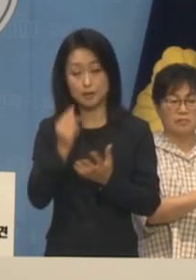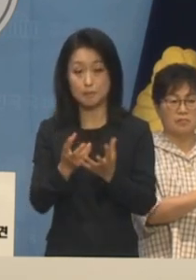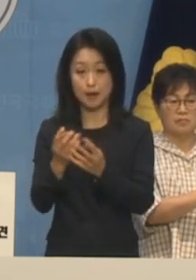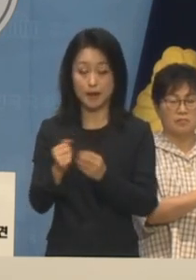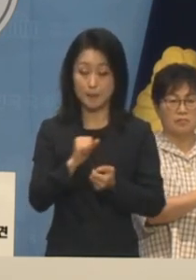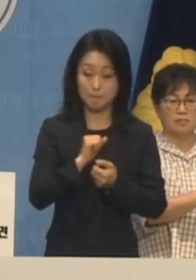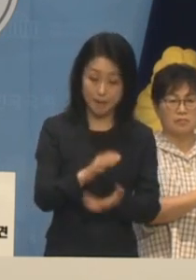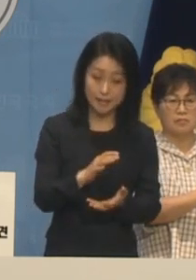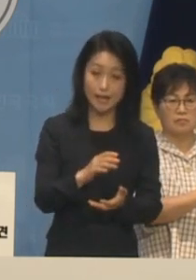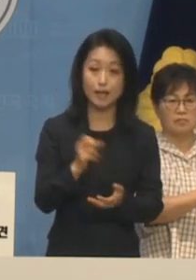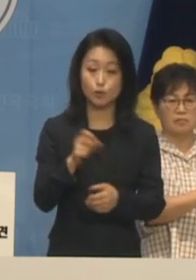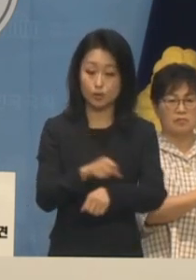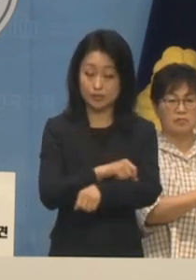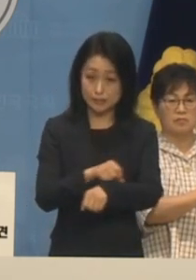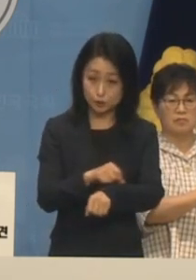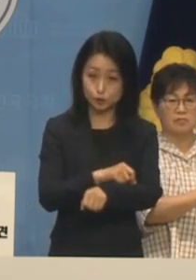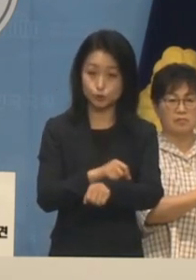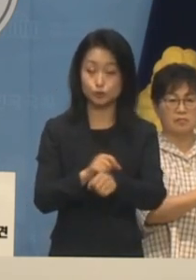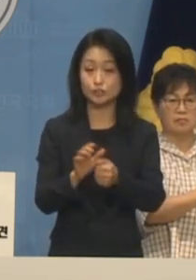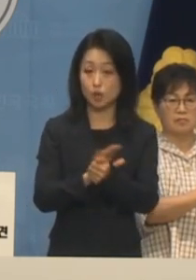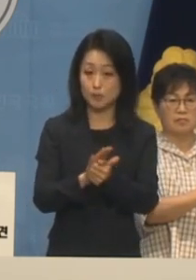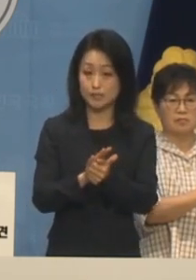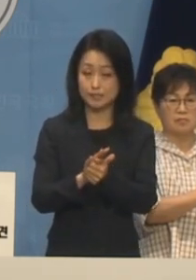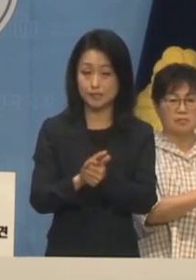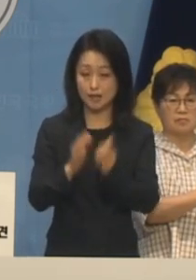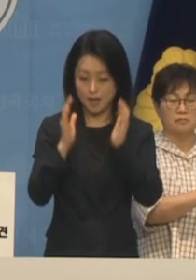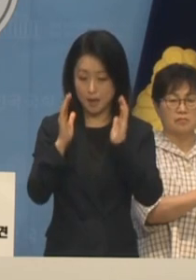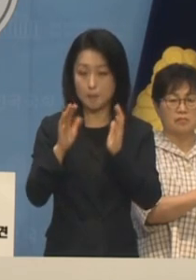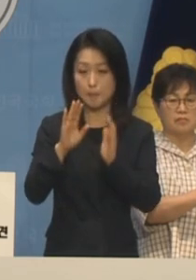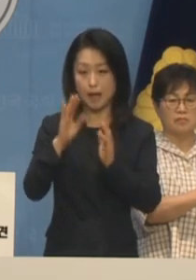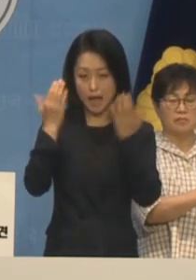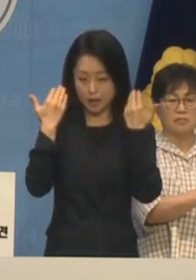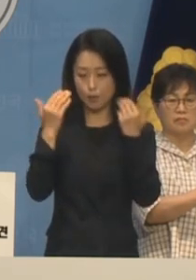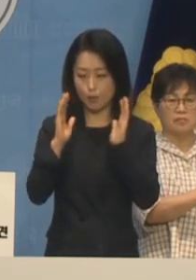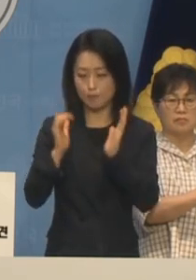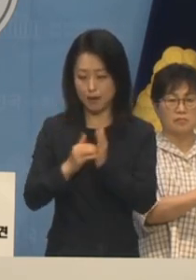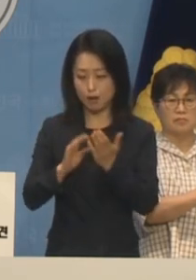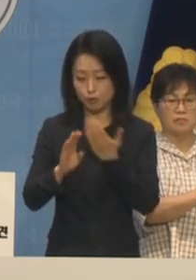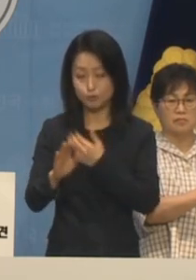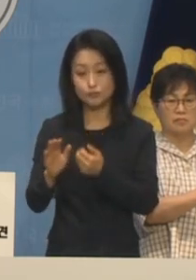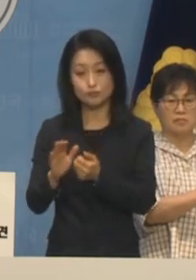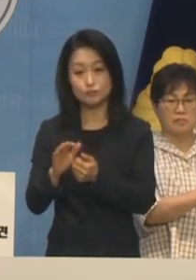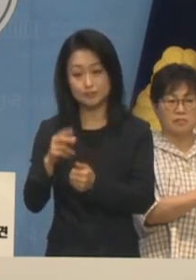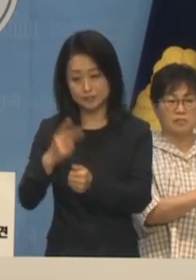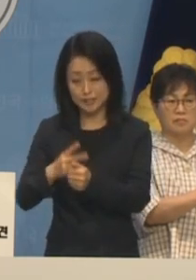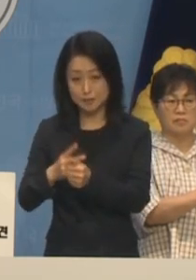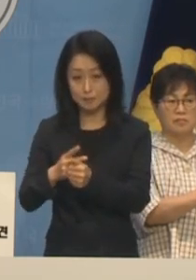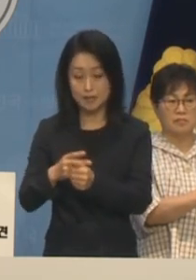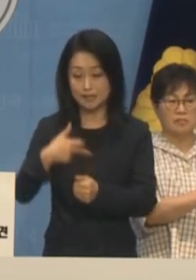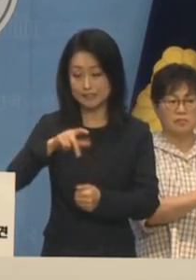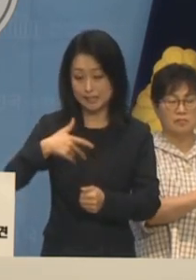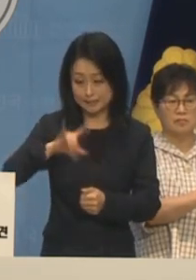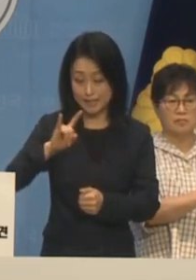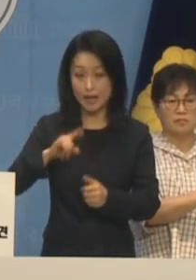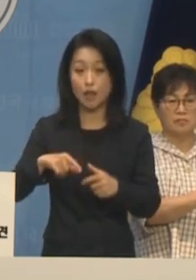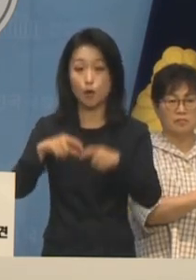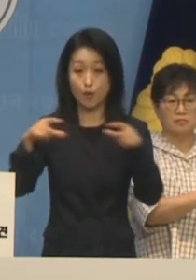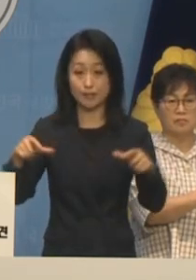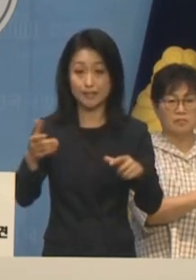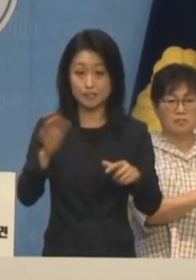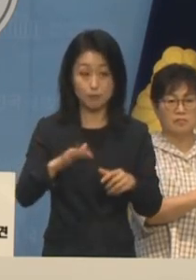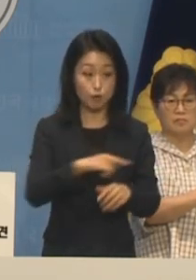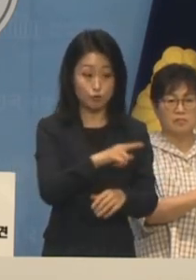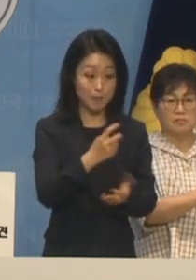배달, 퀵서비스, 방과후 강사 등에게는 산재와 고용보험이 확대되고 있지만 우리들에게는 오로지 이 법밖에 없습니다.